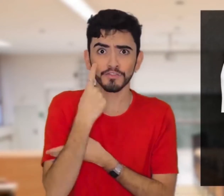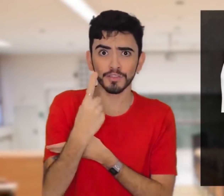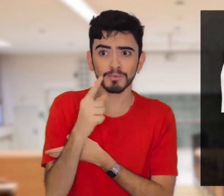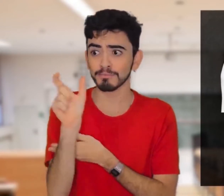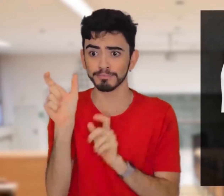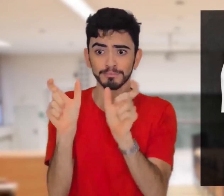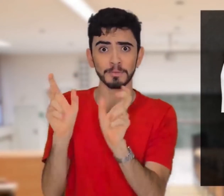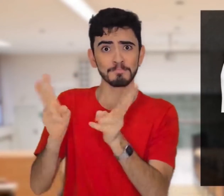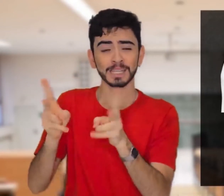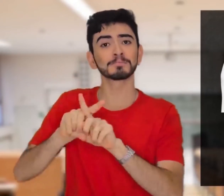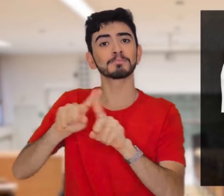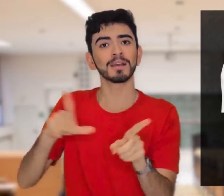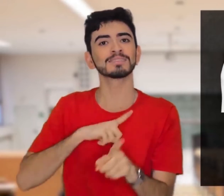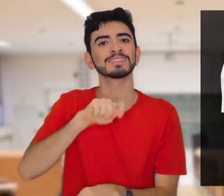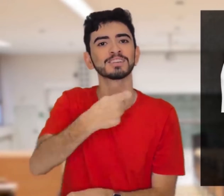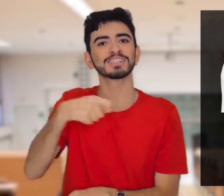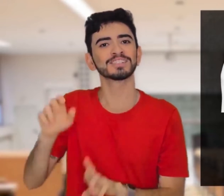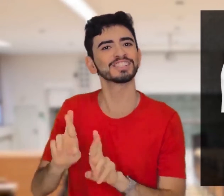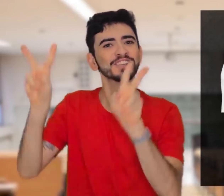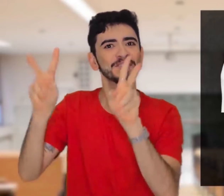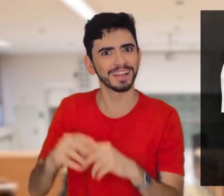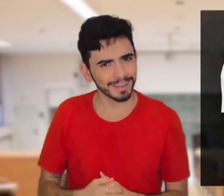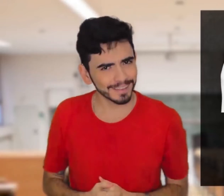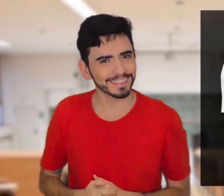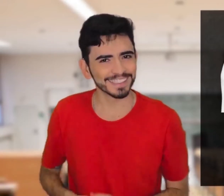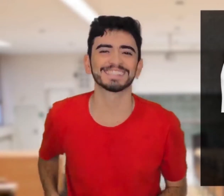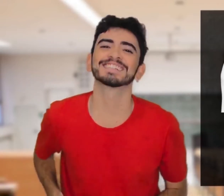Viu só? A mesma palavra, mas em Libras são 2 sinais diferentes.